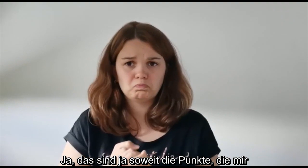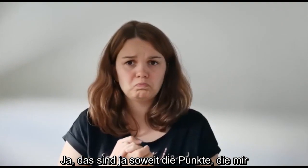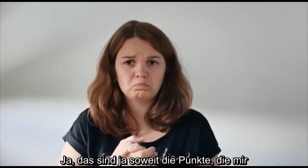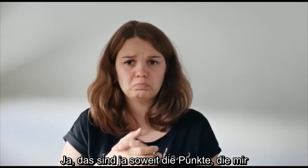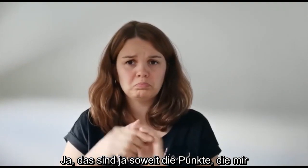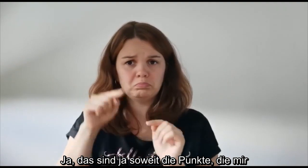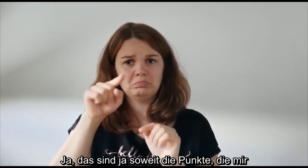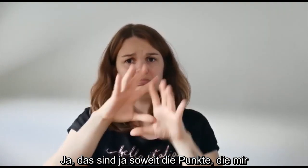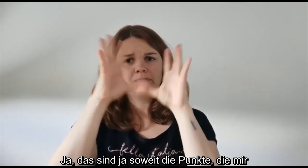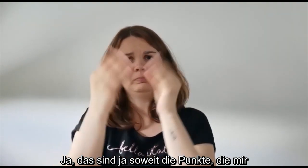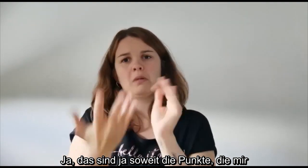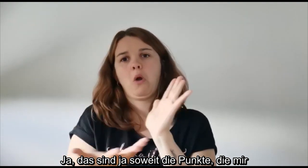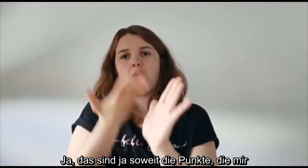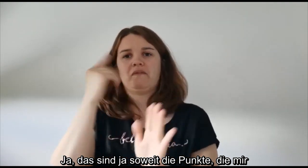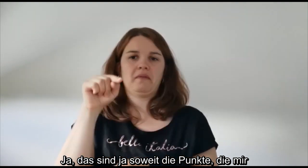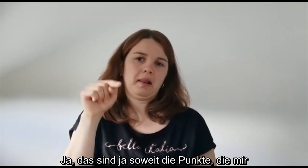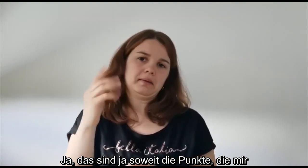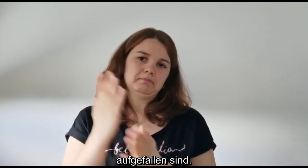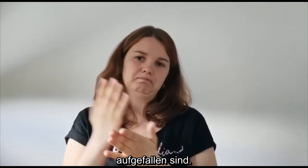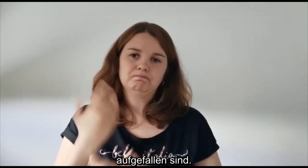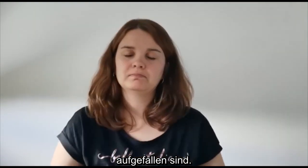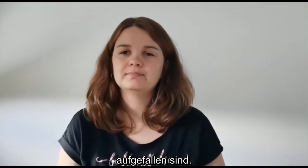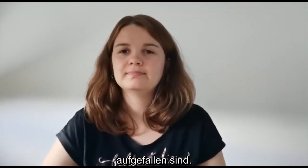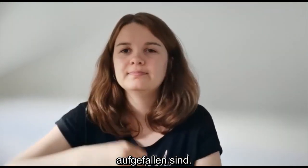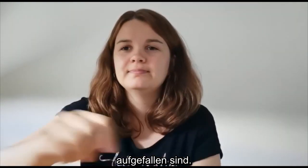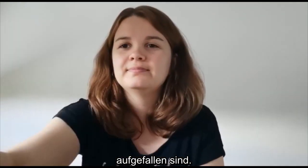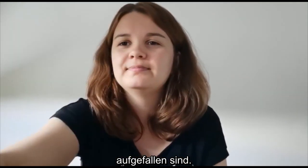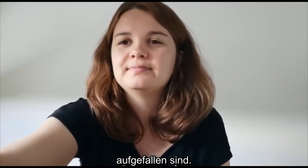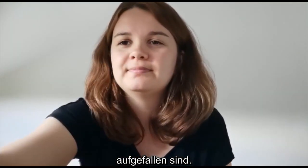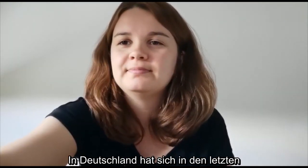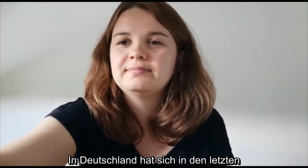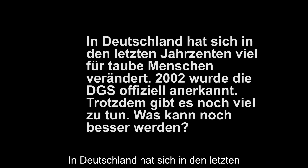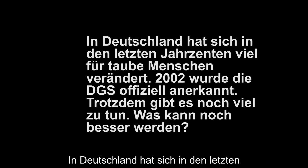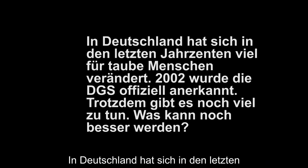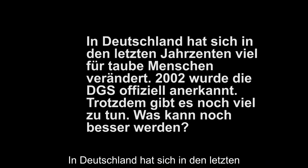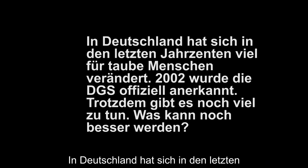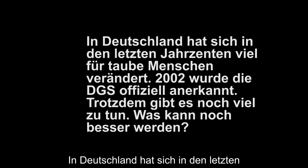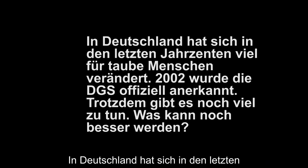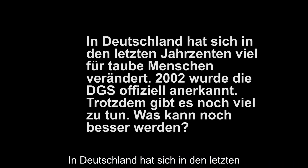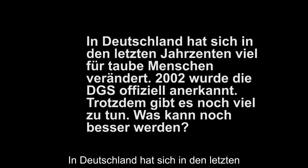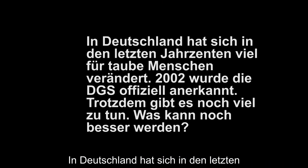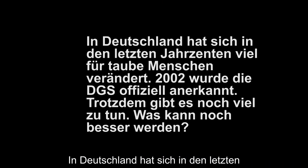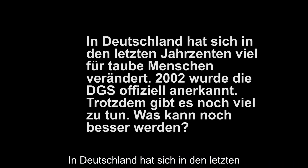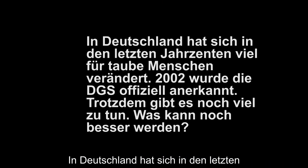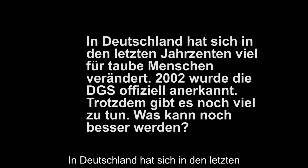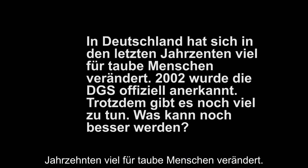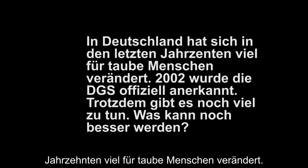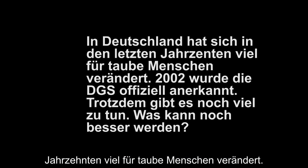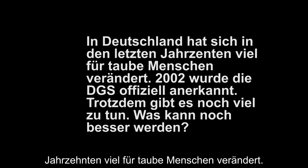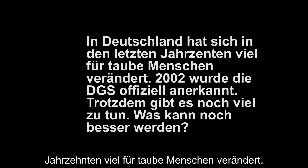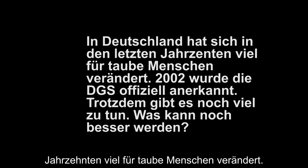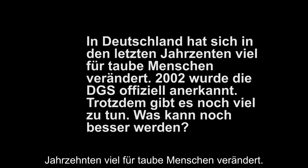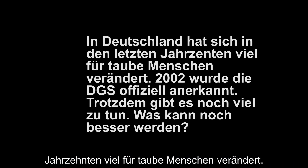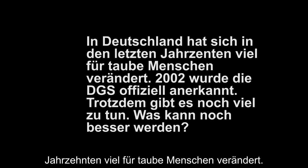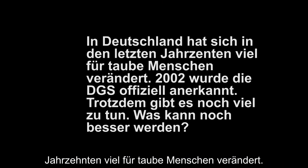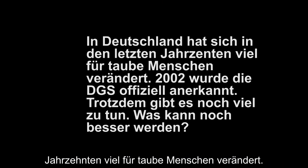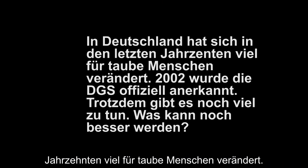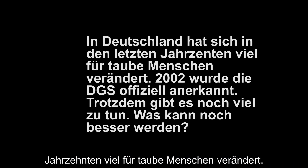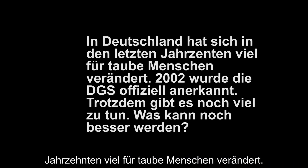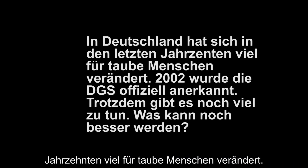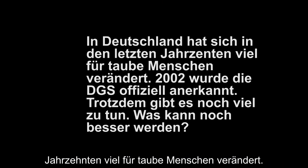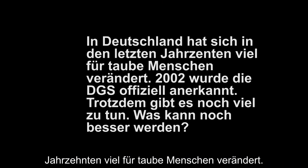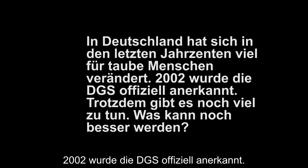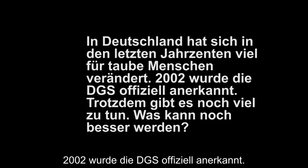Ja, soweit die Punkte Die mir aufgefallen sind In Deutschland hat sich in den letzten Jahrzehnten Viel